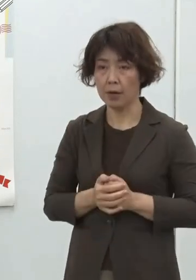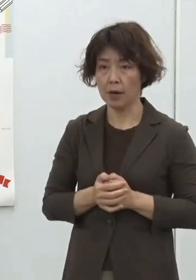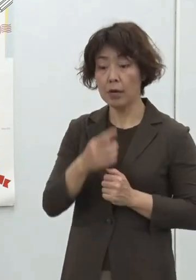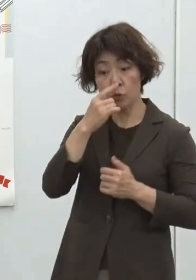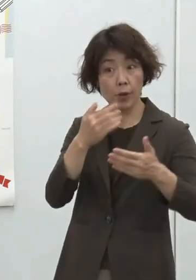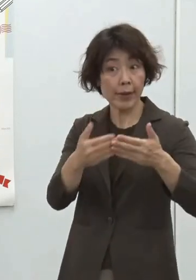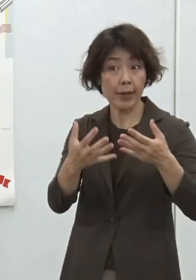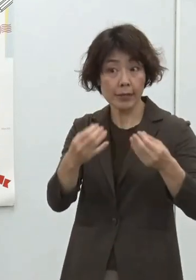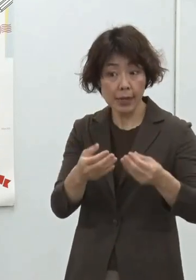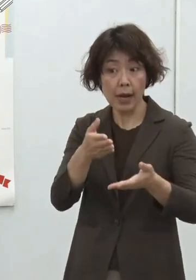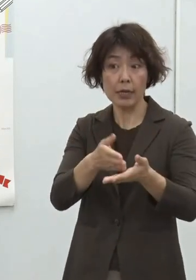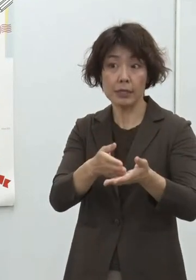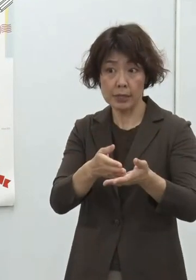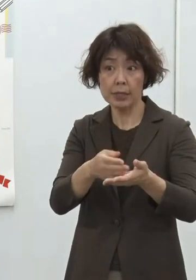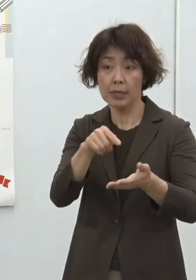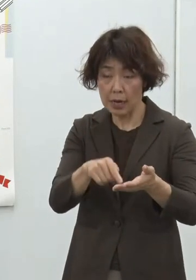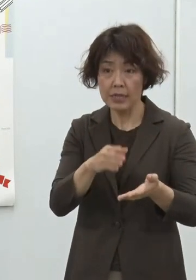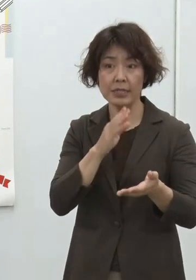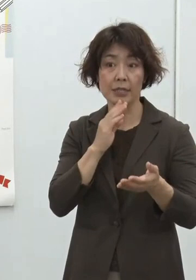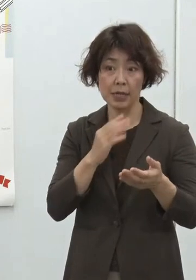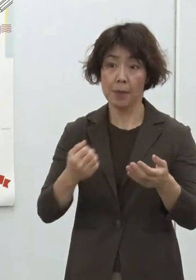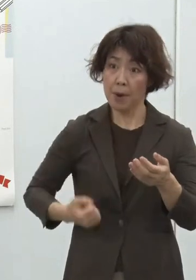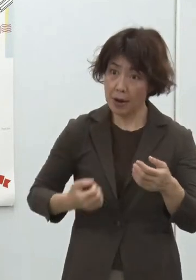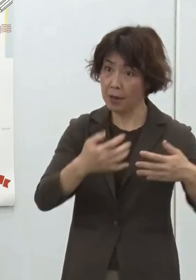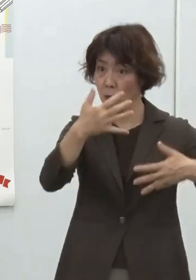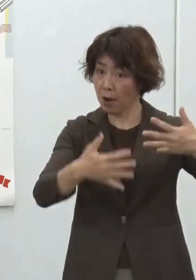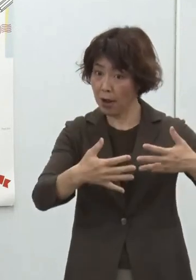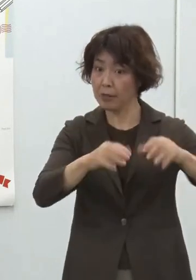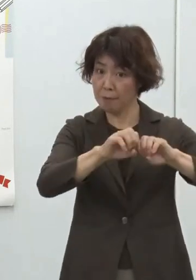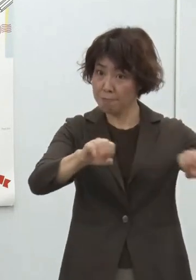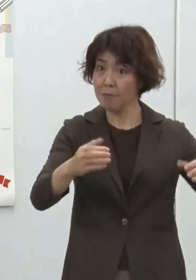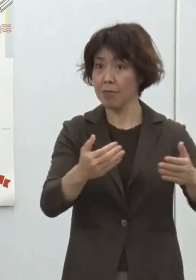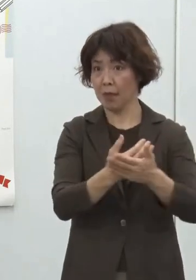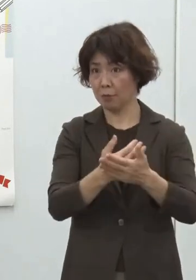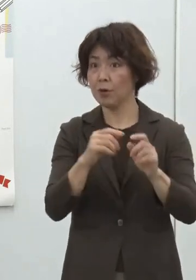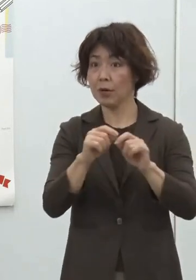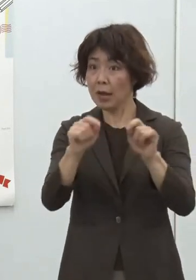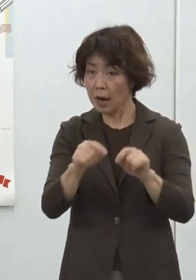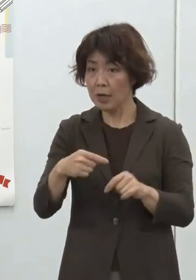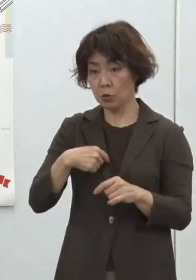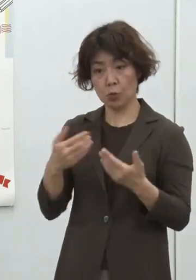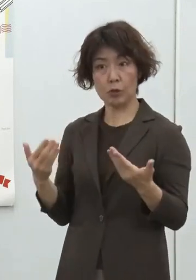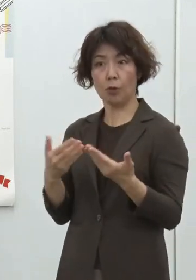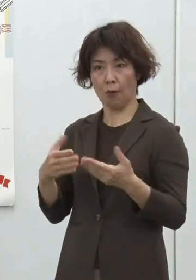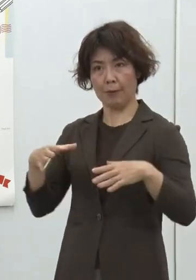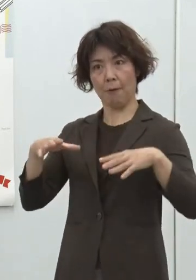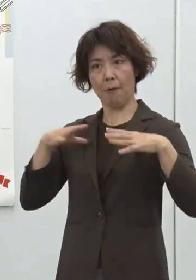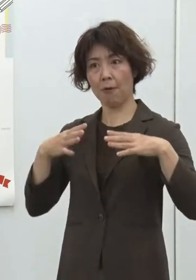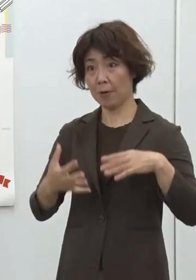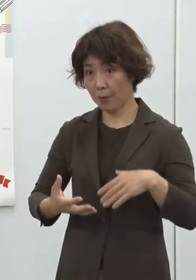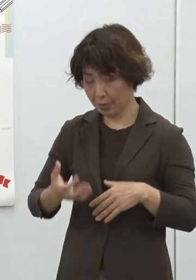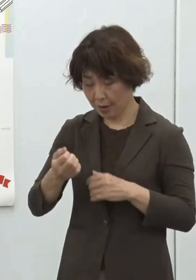経験したような話が漫画や動画で流れることによりまして、ご自身のお仕事にさらに誇りを持っていただい